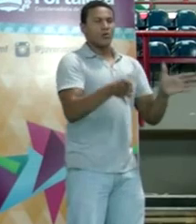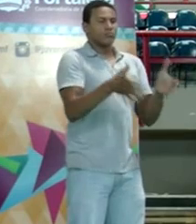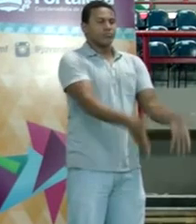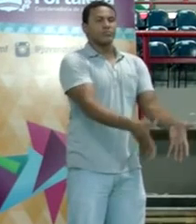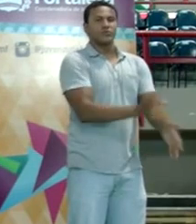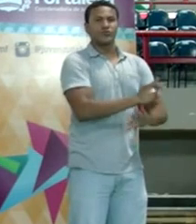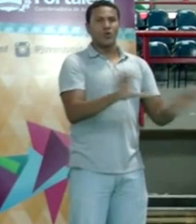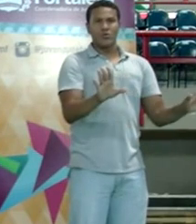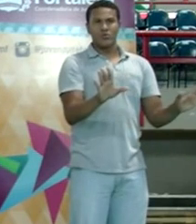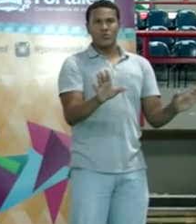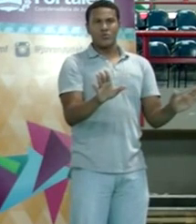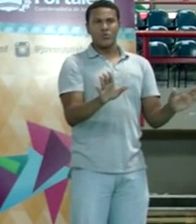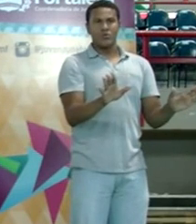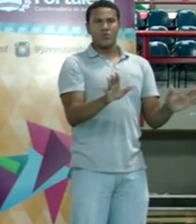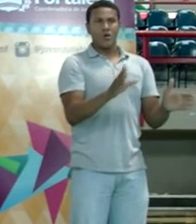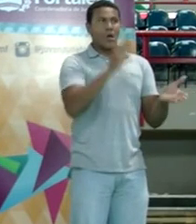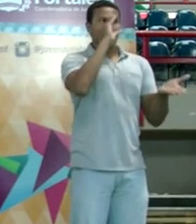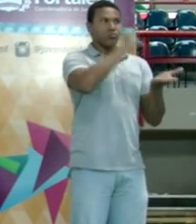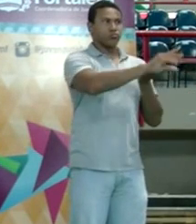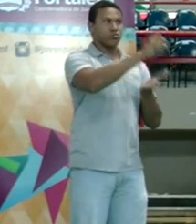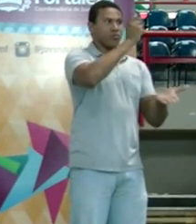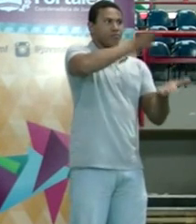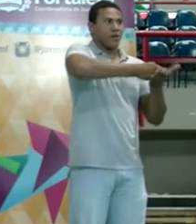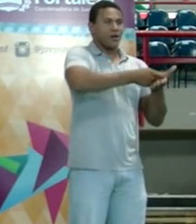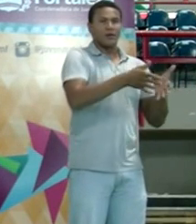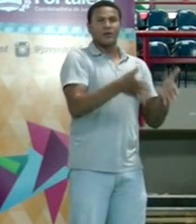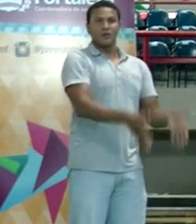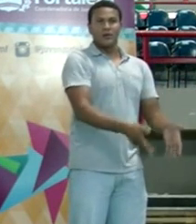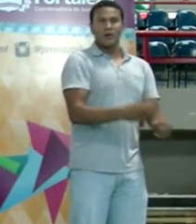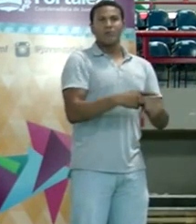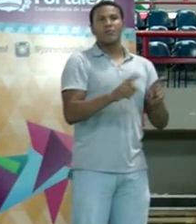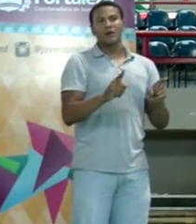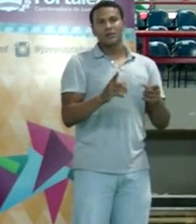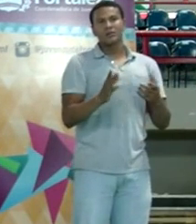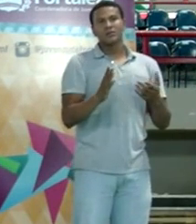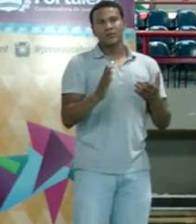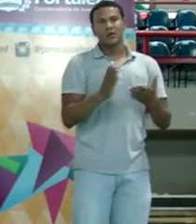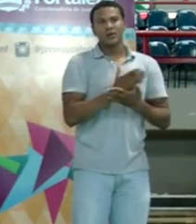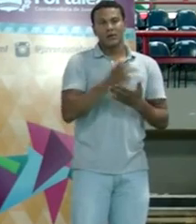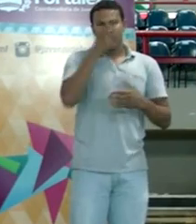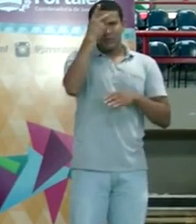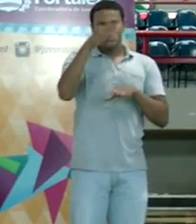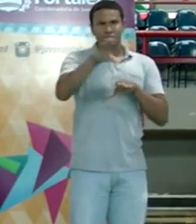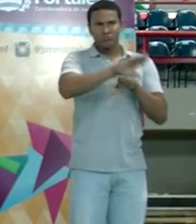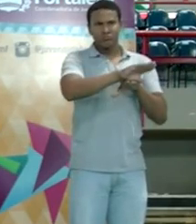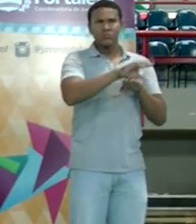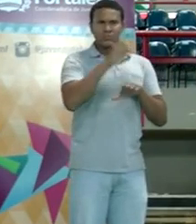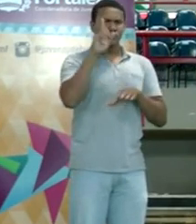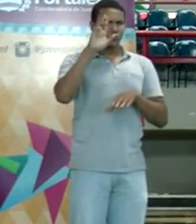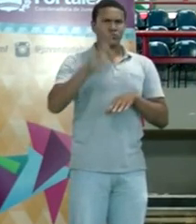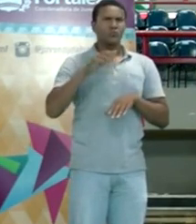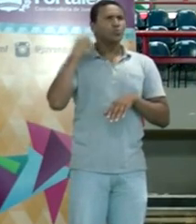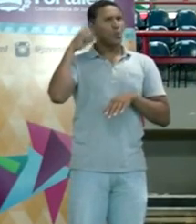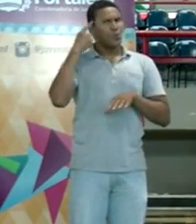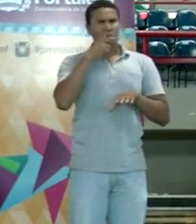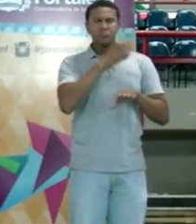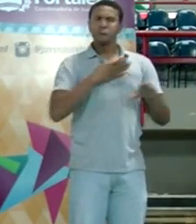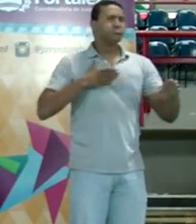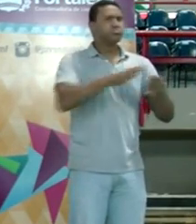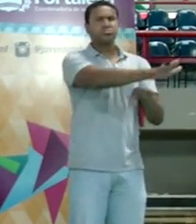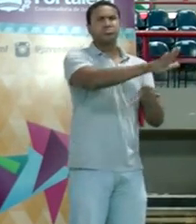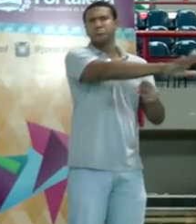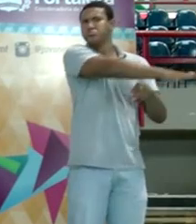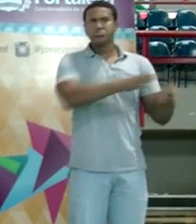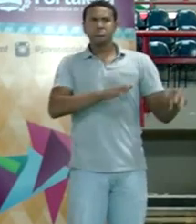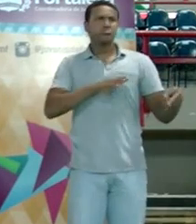certo? Mas ao mesmo tempo tem gente que se arrisca. E tem russo doido que mata o povo mesmo. Mas tem gente que